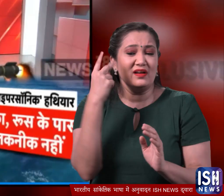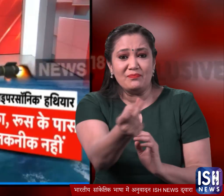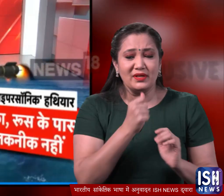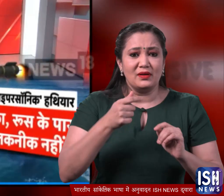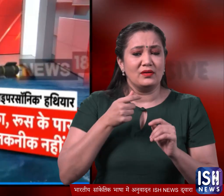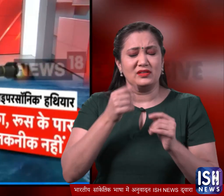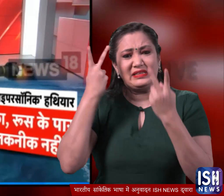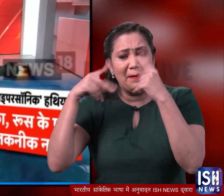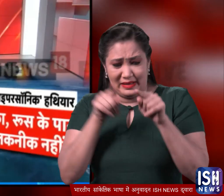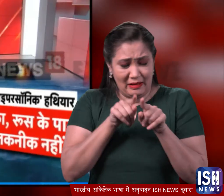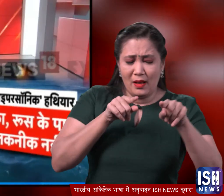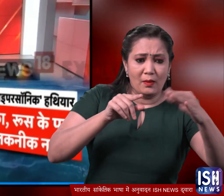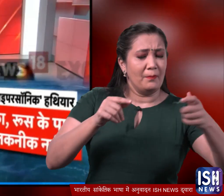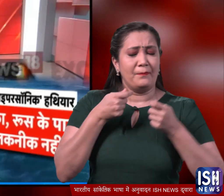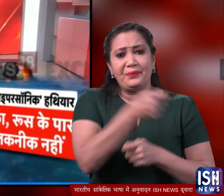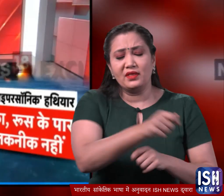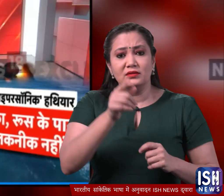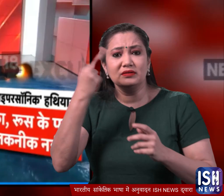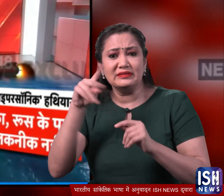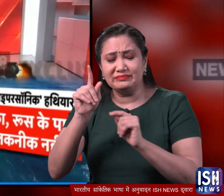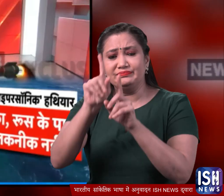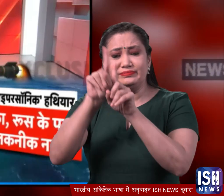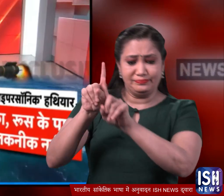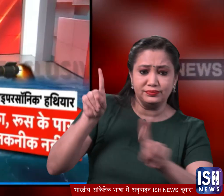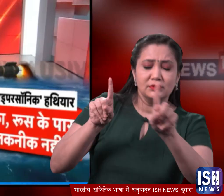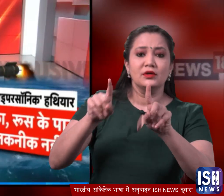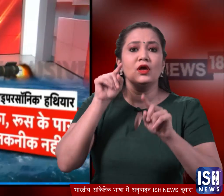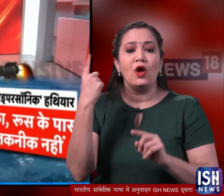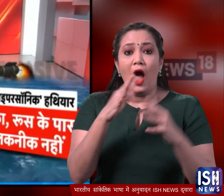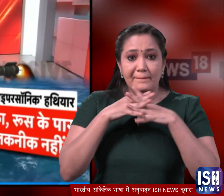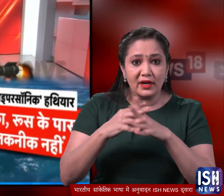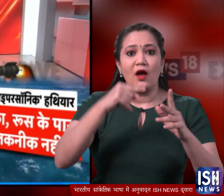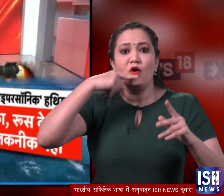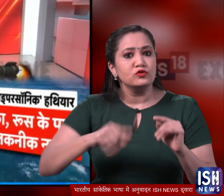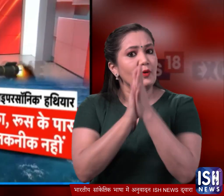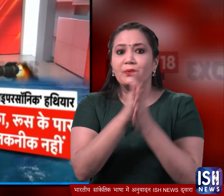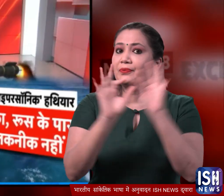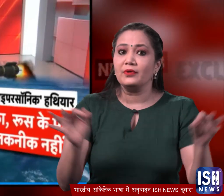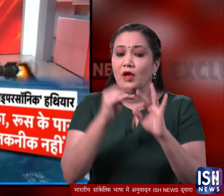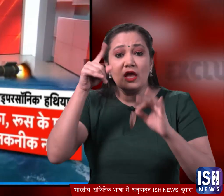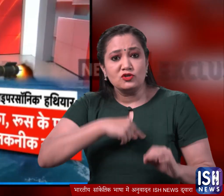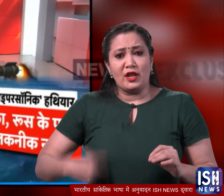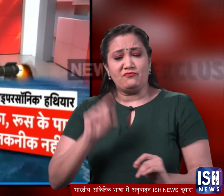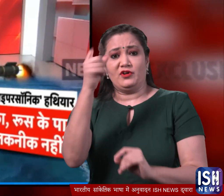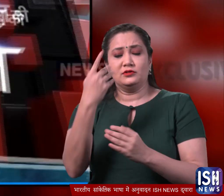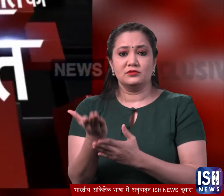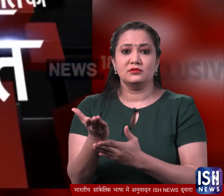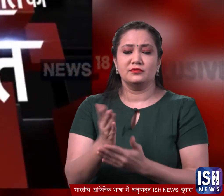रफ्तार से कई गुना तेज चलने वाली मिसाइल से दूसरी मिसाइल लॉन्च करने की क्षमता अभी अमेरिका और रूस के पास भी नहीं